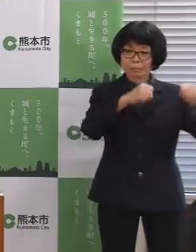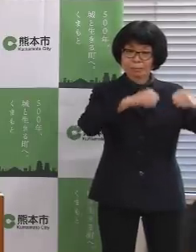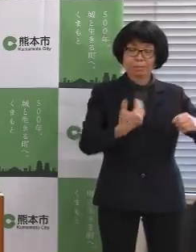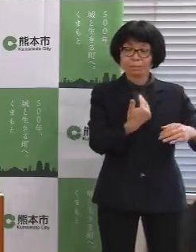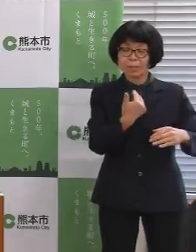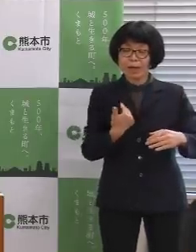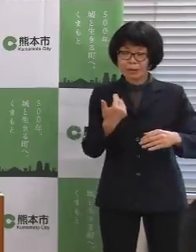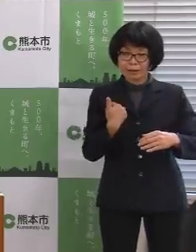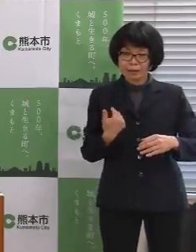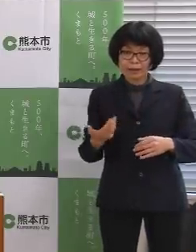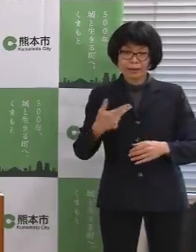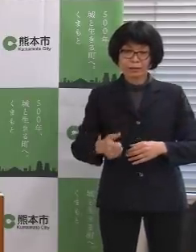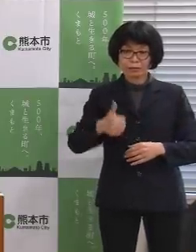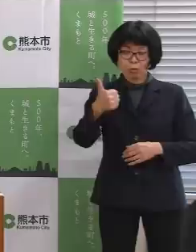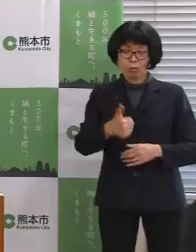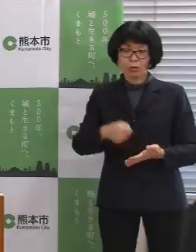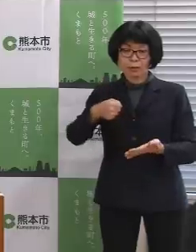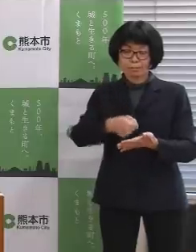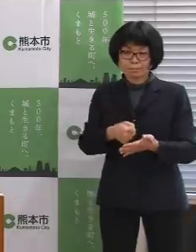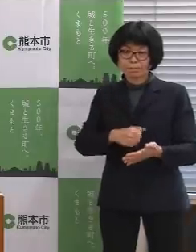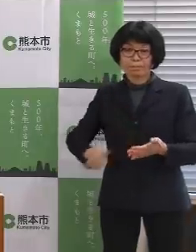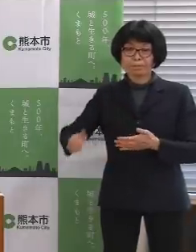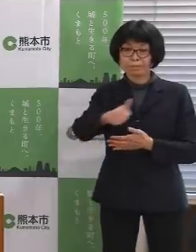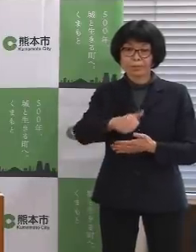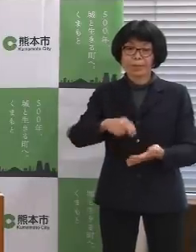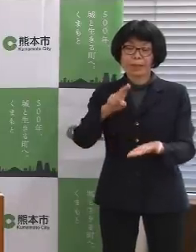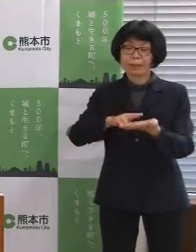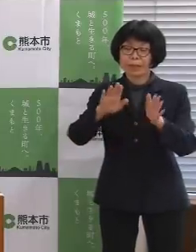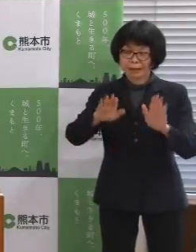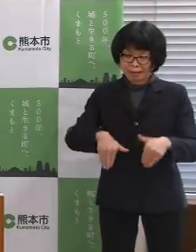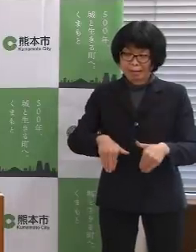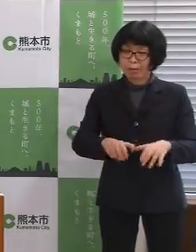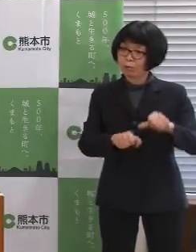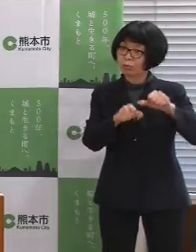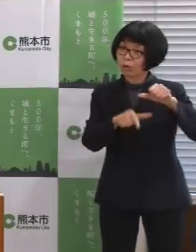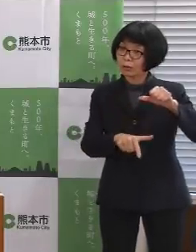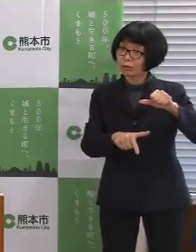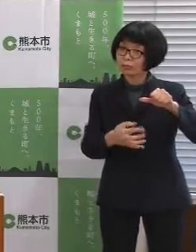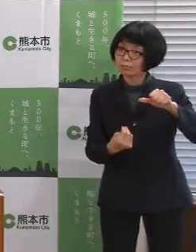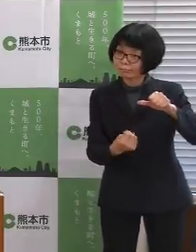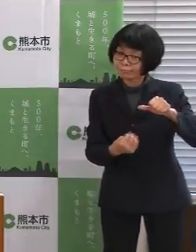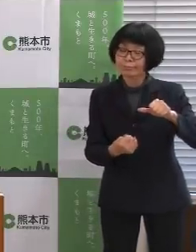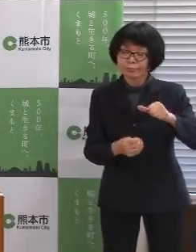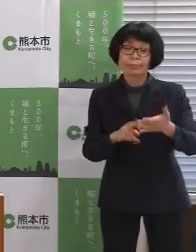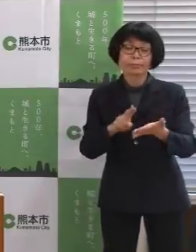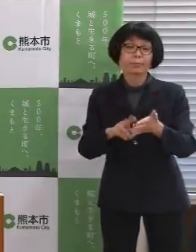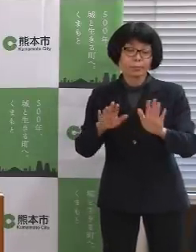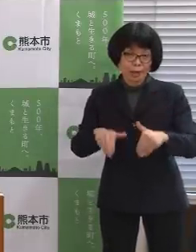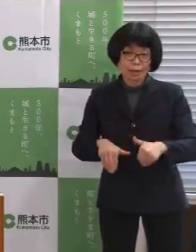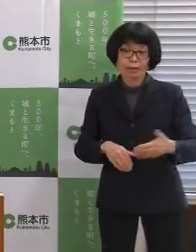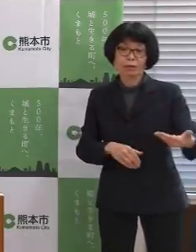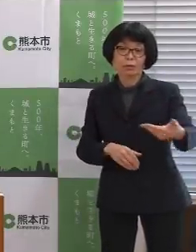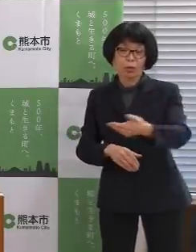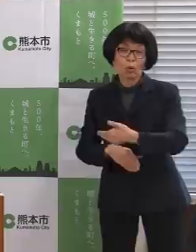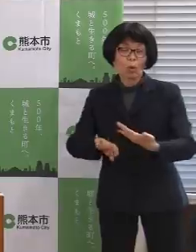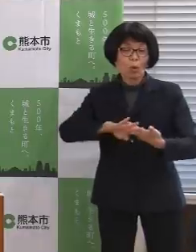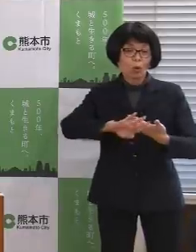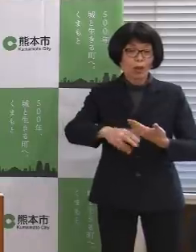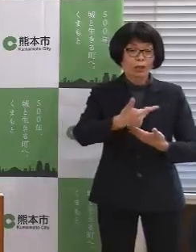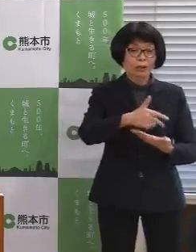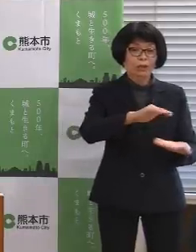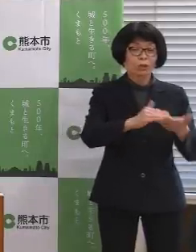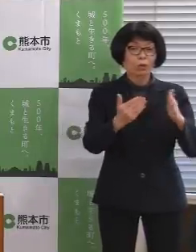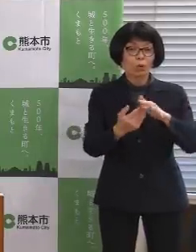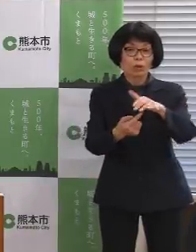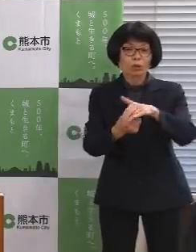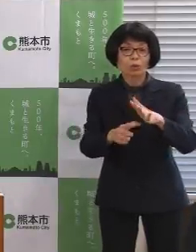してはちょっとまだ、まあ、入ってくる5月末に持っているような答えだったと思うんですが、うん、 はい、 具体的にこの、まあ、他の省庁には、はい、まあ、はっきり